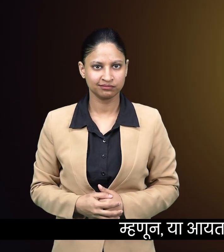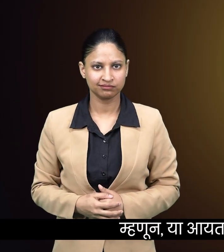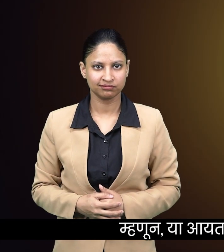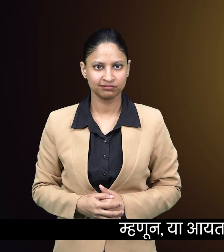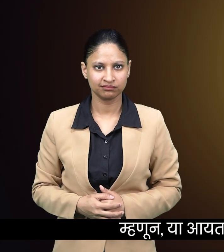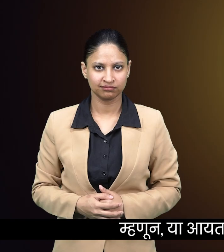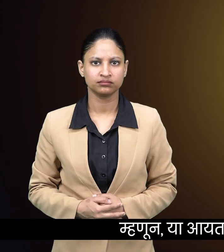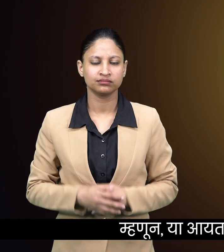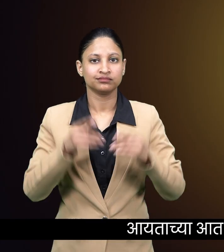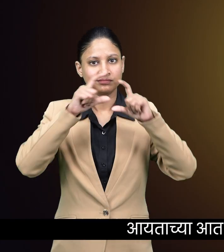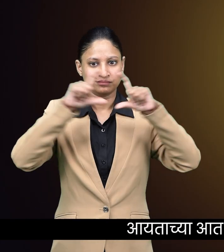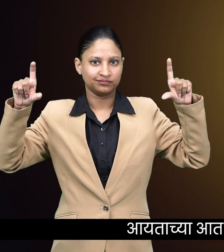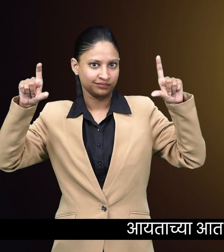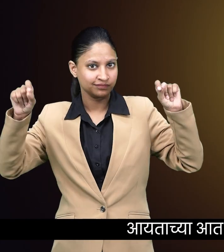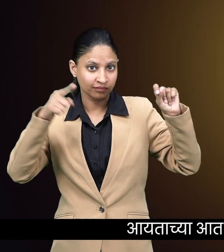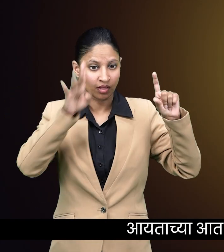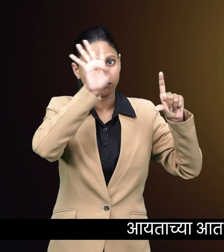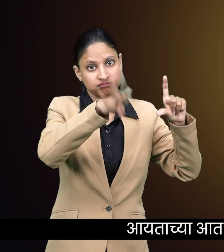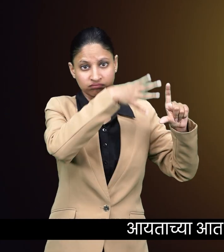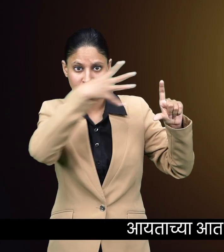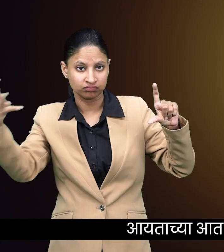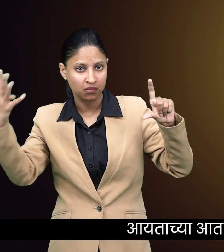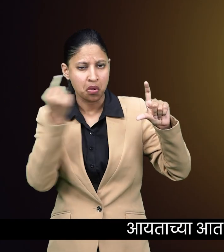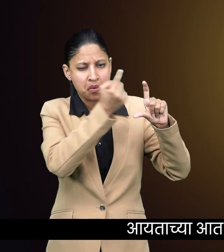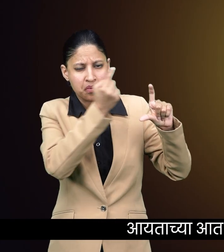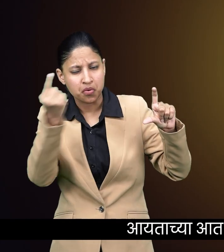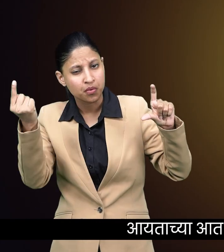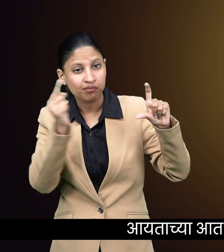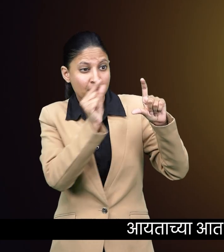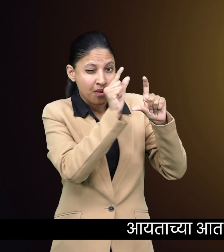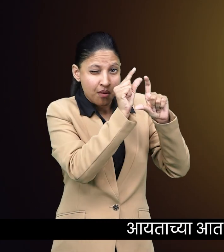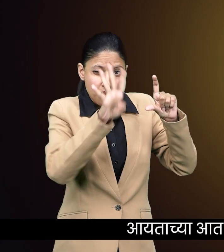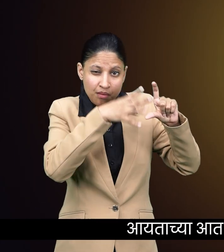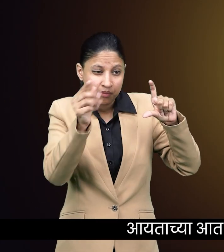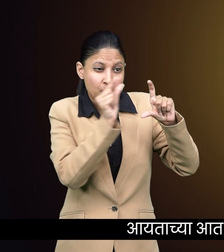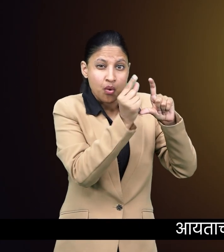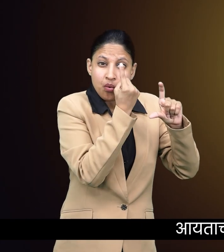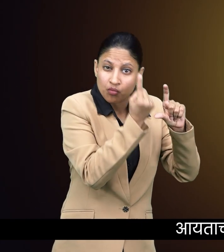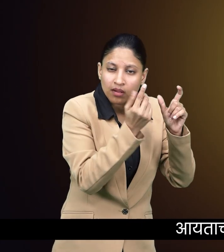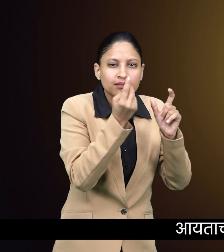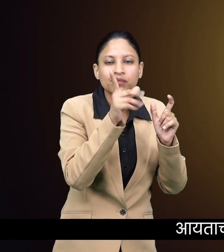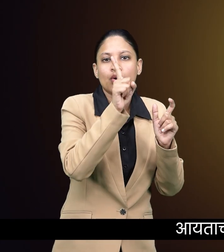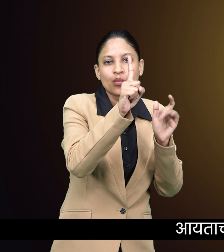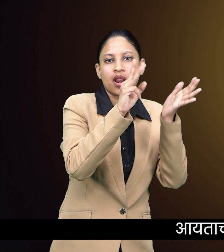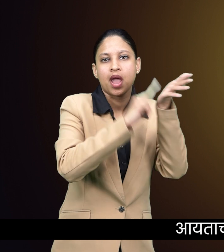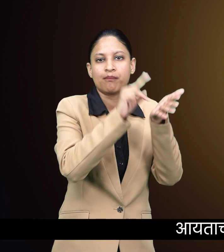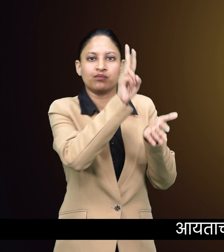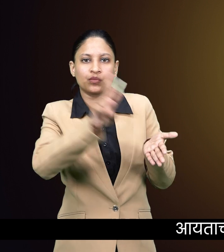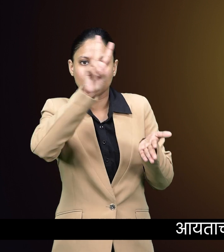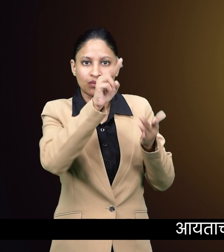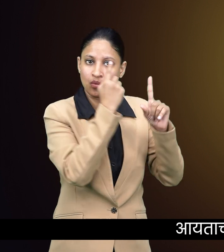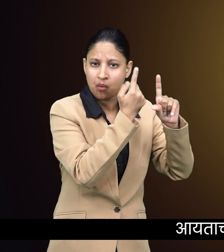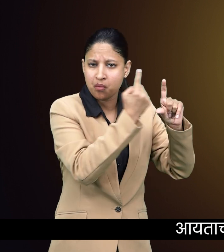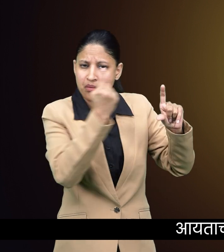24 चौकोनी मीटर. आयताच्या आत प्रत्येक लहान चौकोन बरोबर 1 चौकोनी मीटर. आयताच्या आत